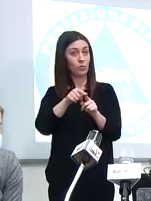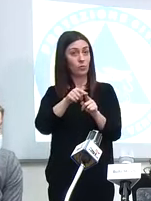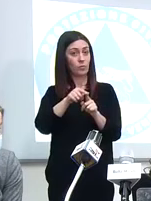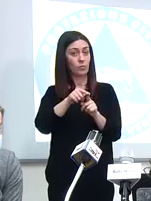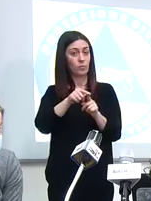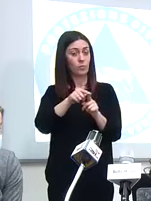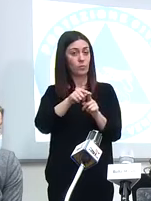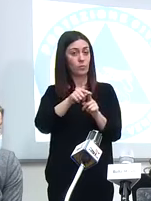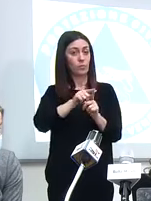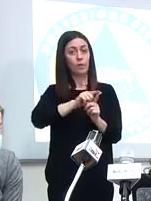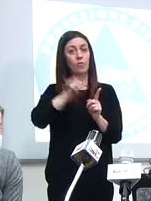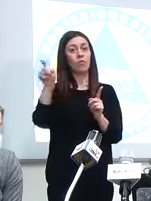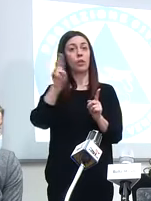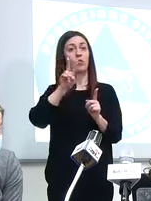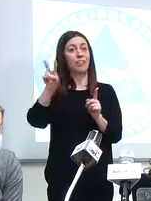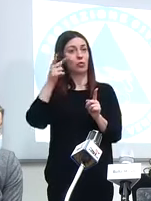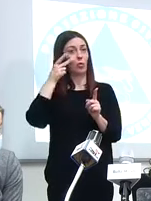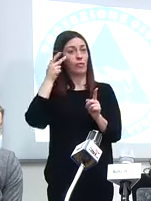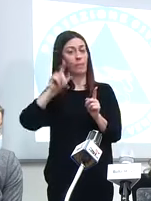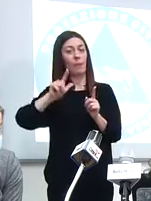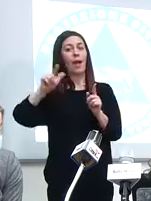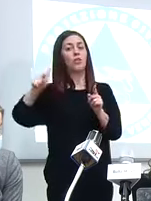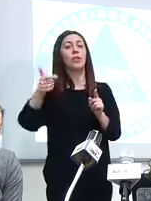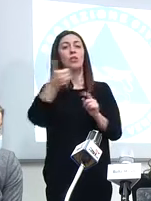settimana del 22 sono